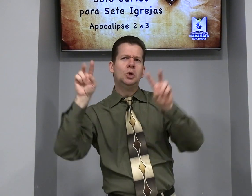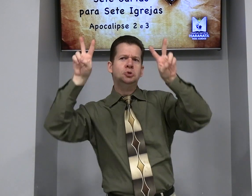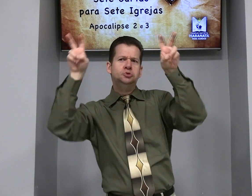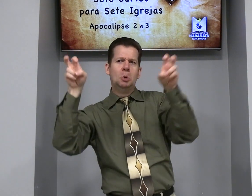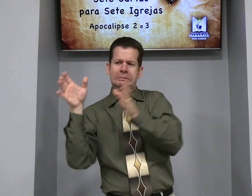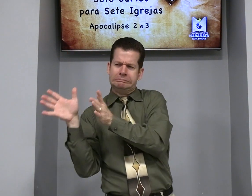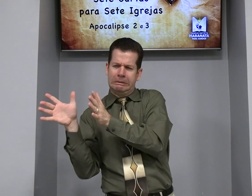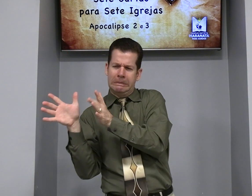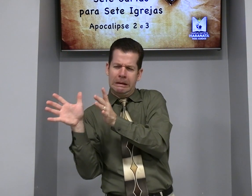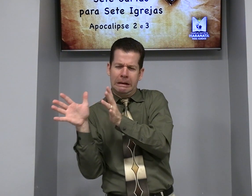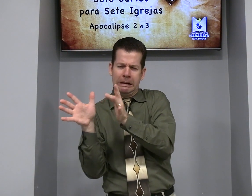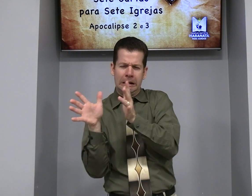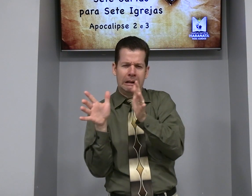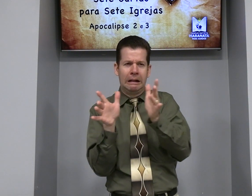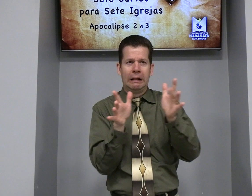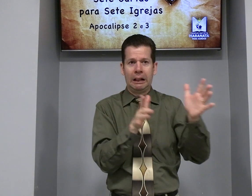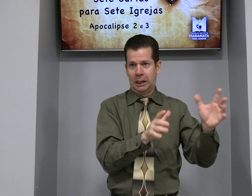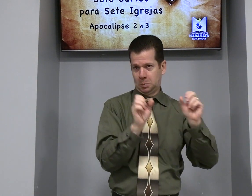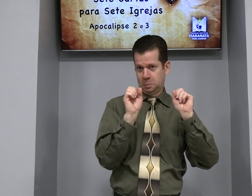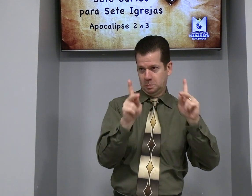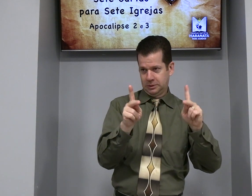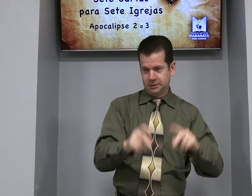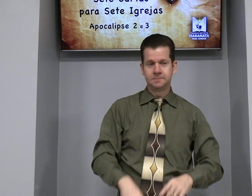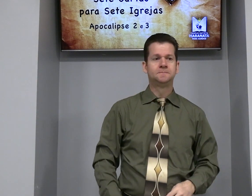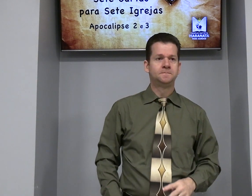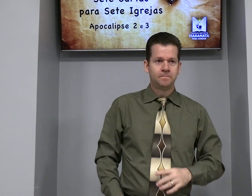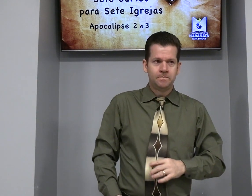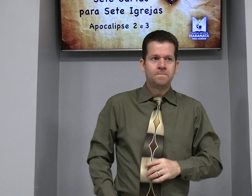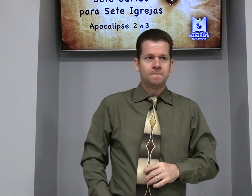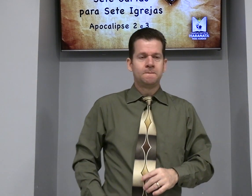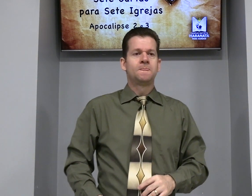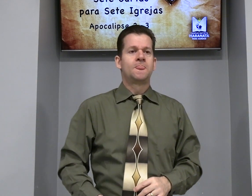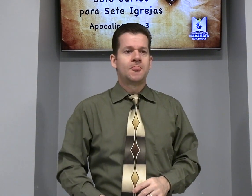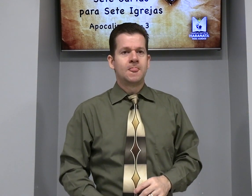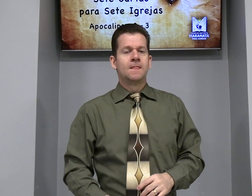e ensinar para vocês entenderem. Tudo bem?